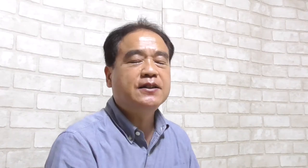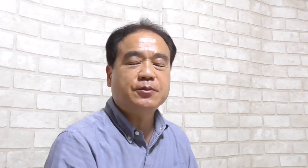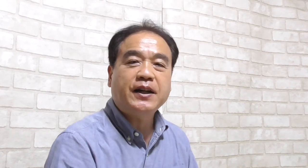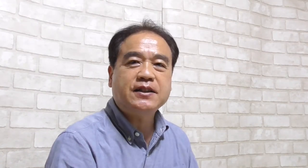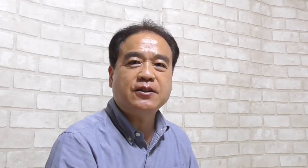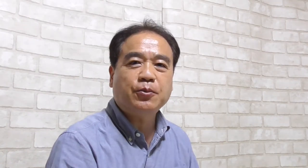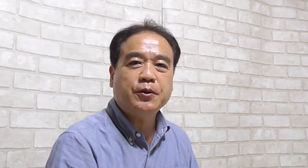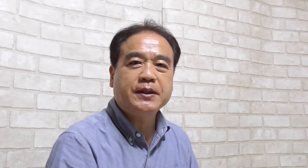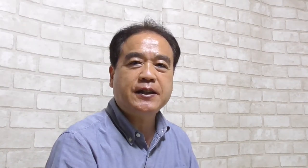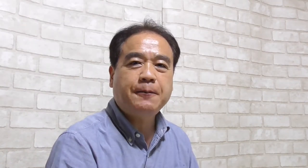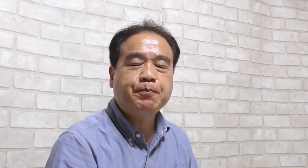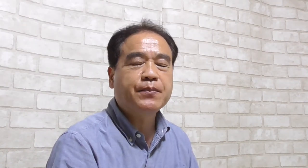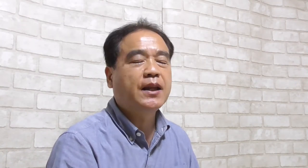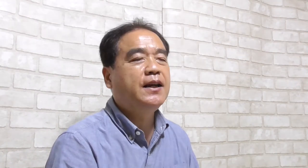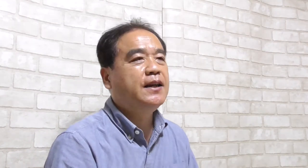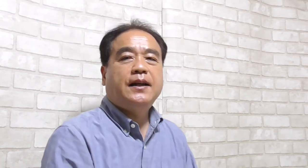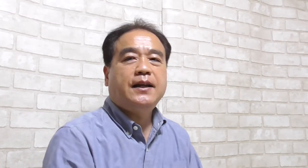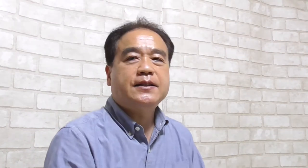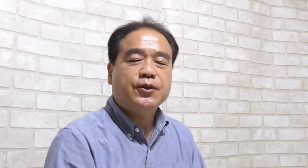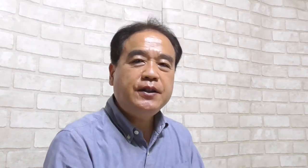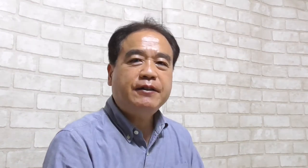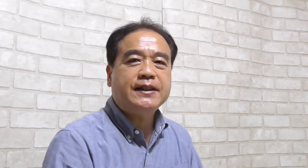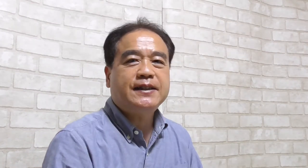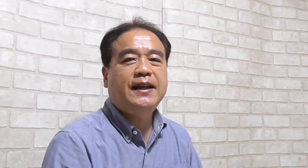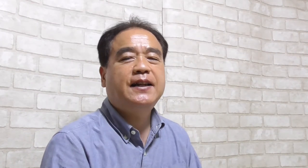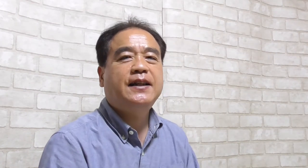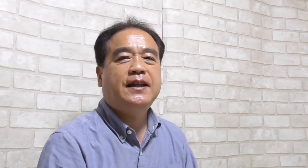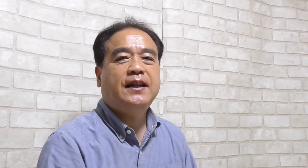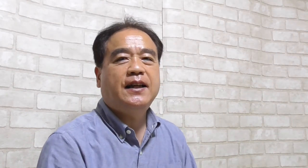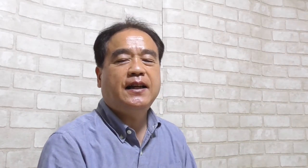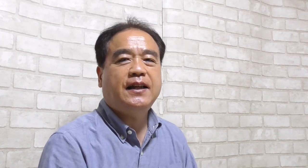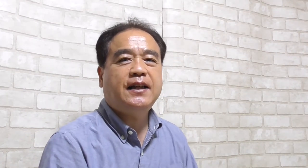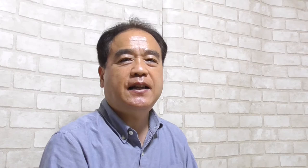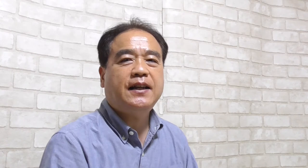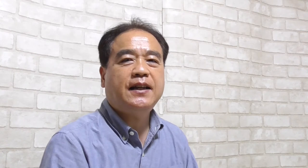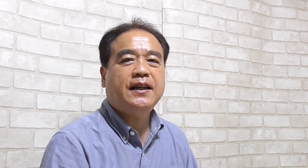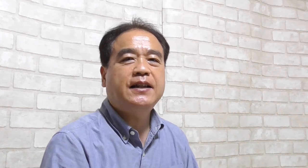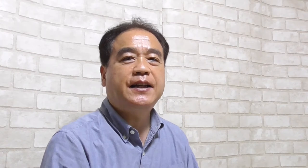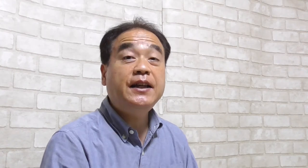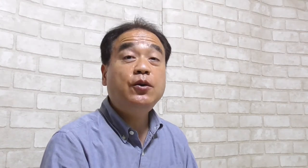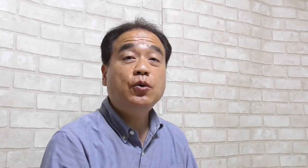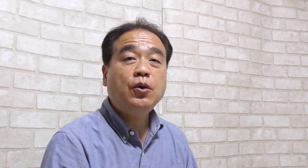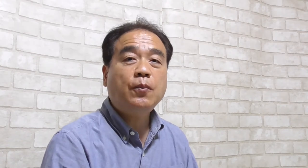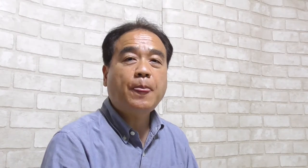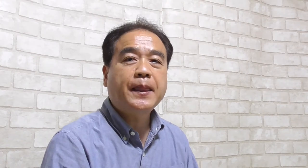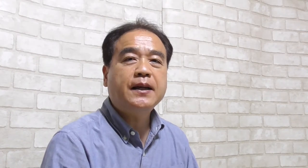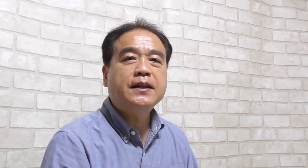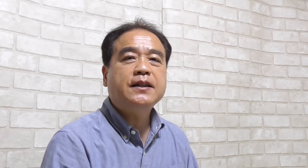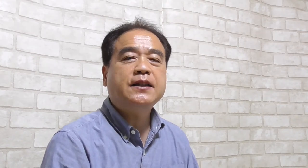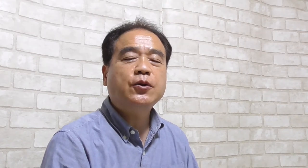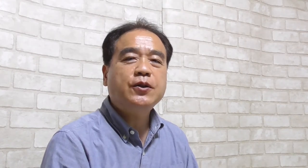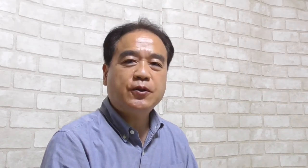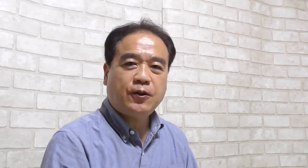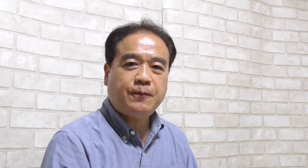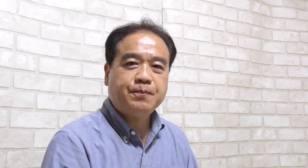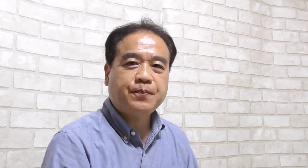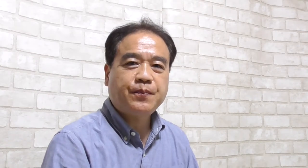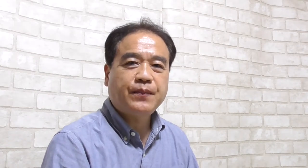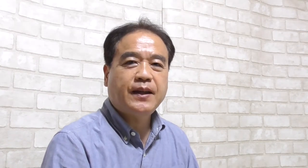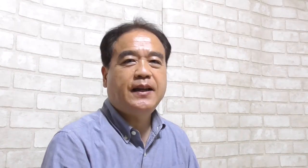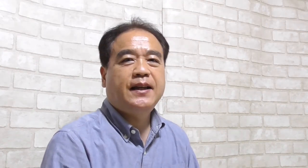ね。素晴らしいと思いますね。それではですね、リンゴの独り